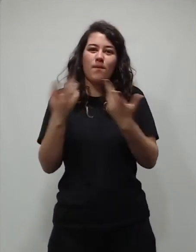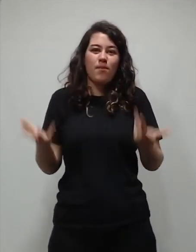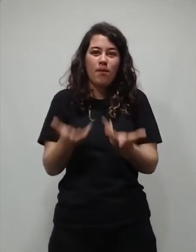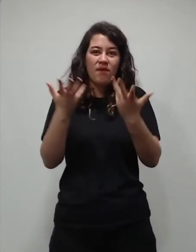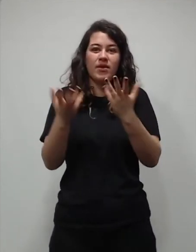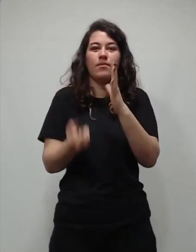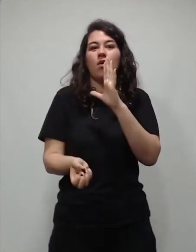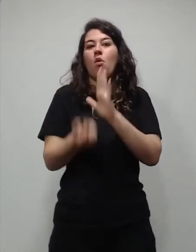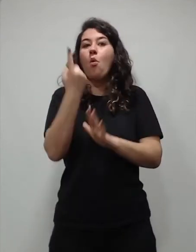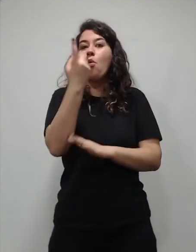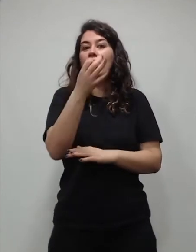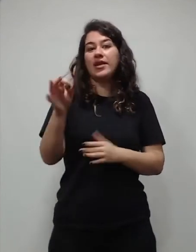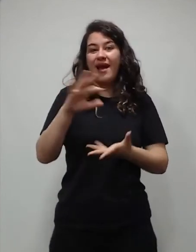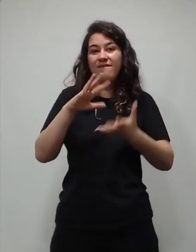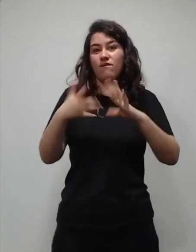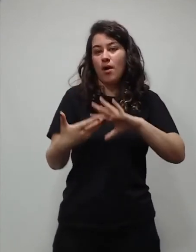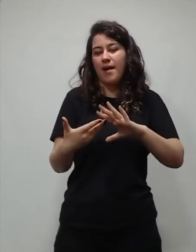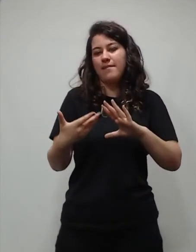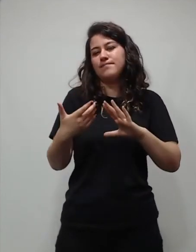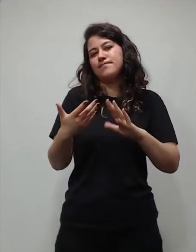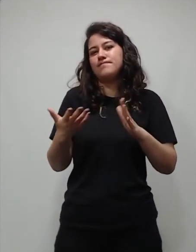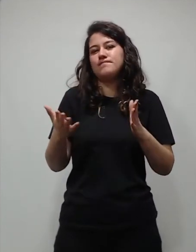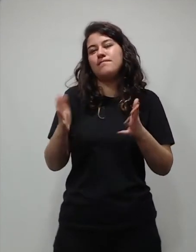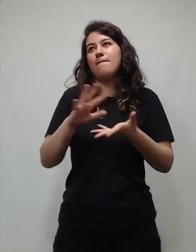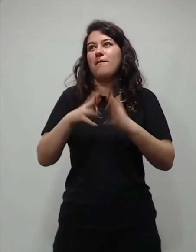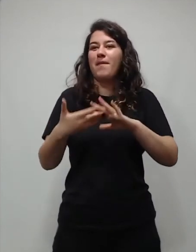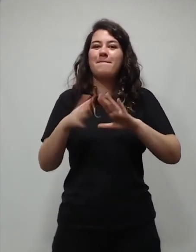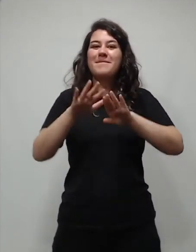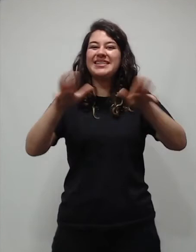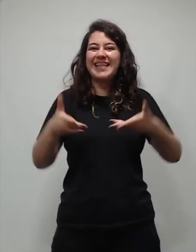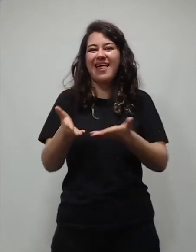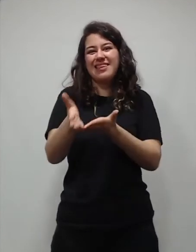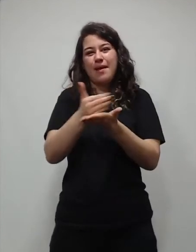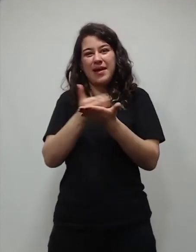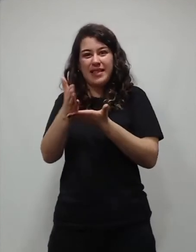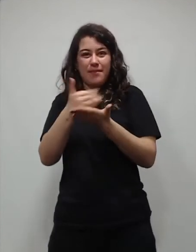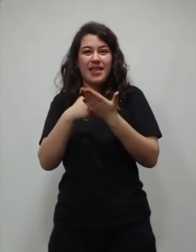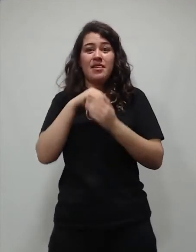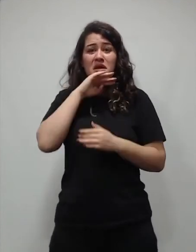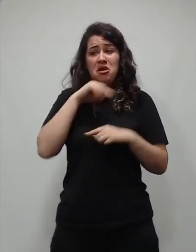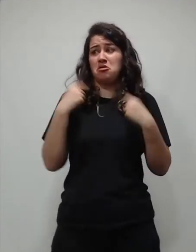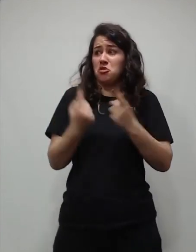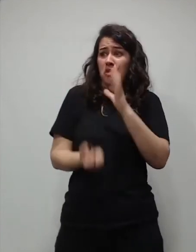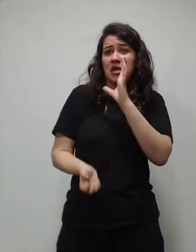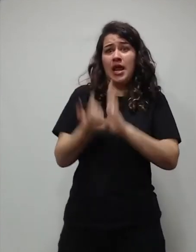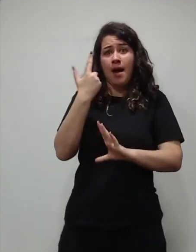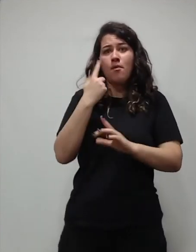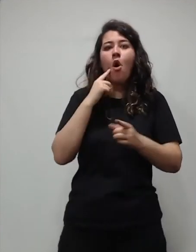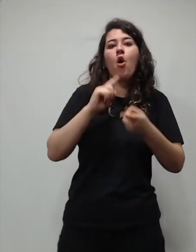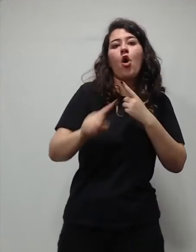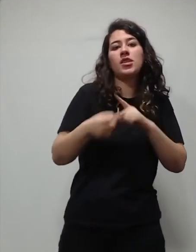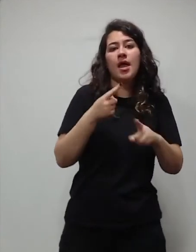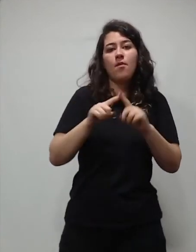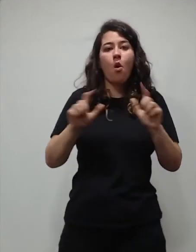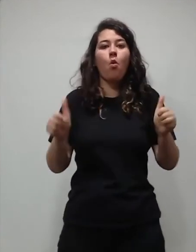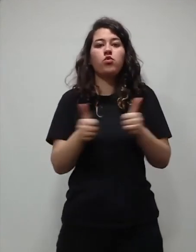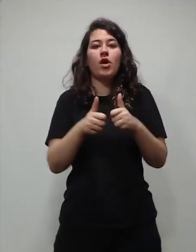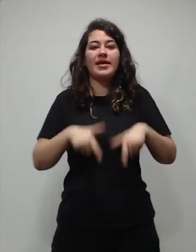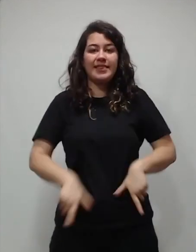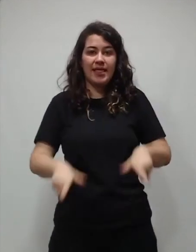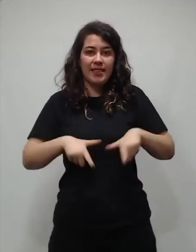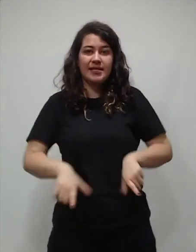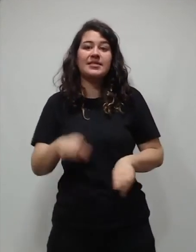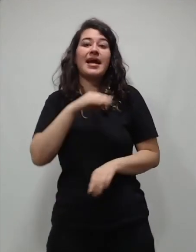ejemplo, la única mesa departamental de salud mental que hay en el departamento de Canelones. Después coordinamos con la